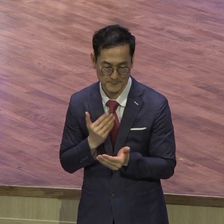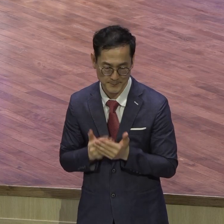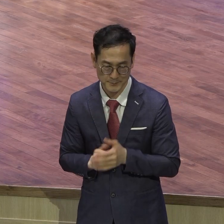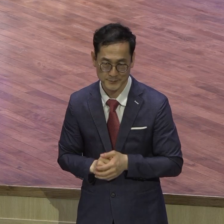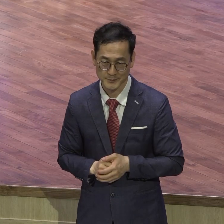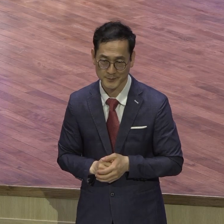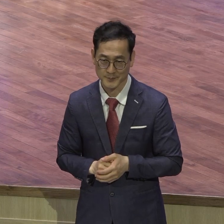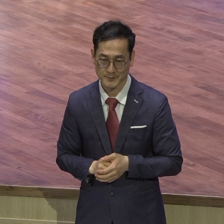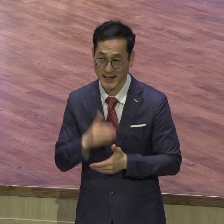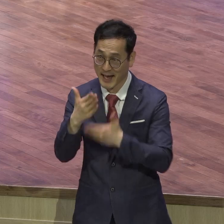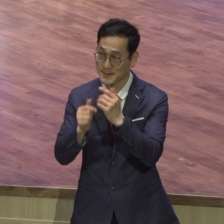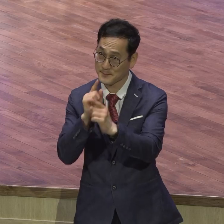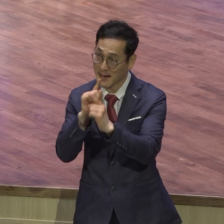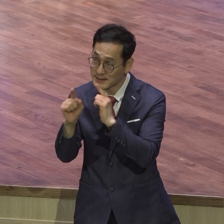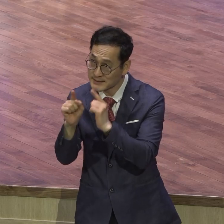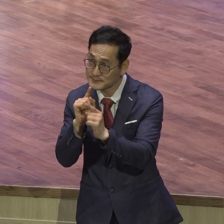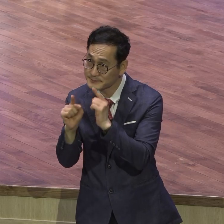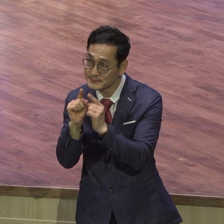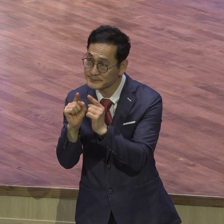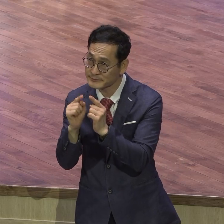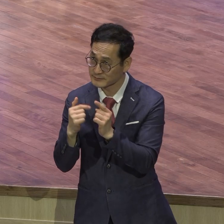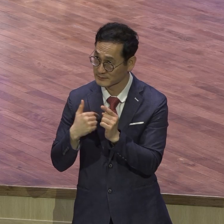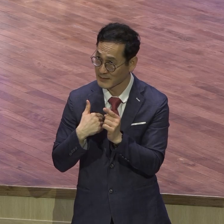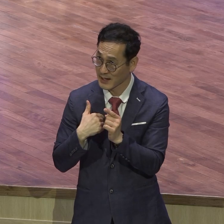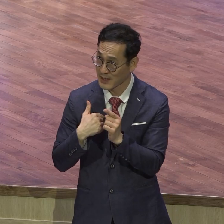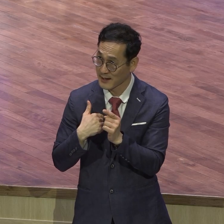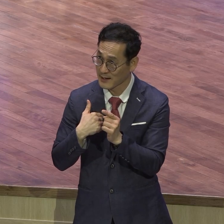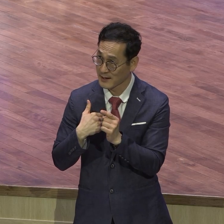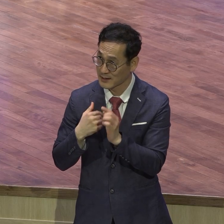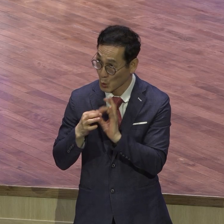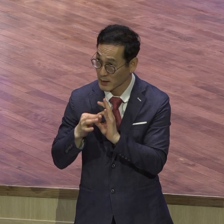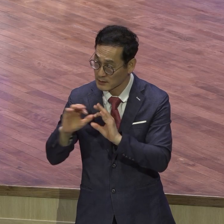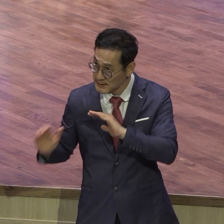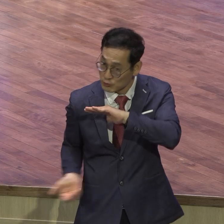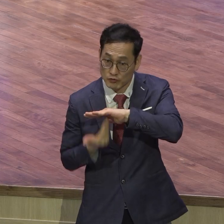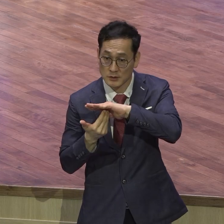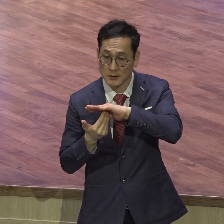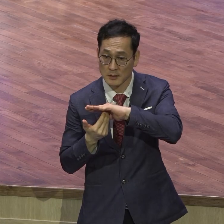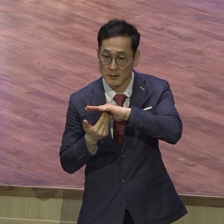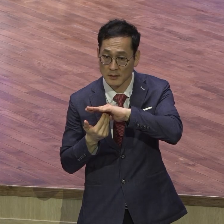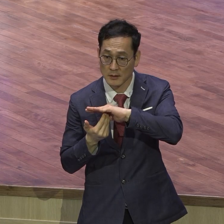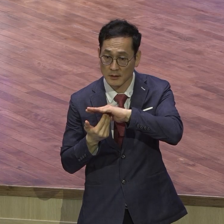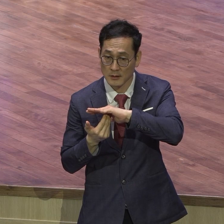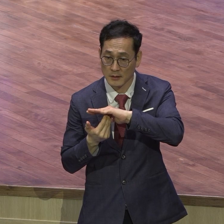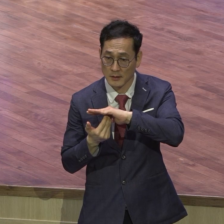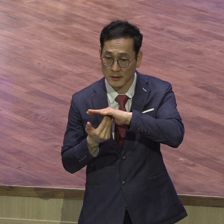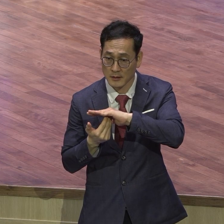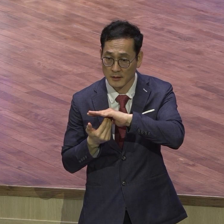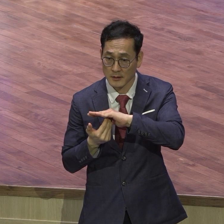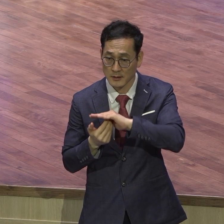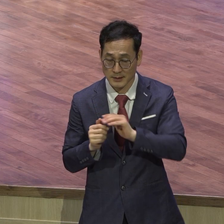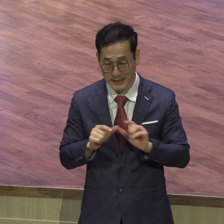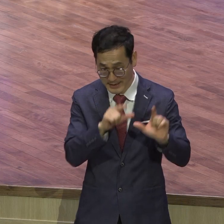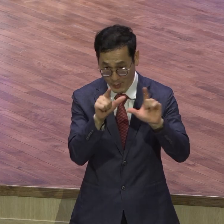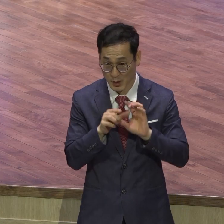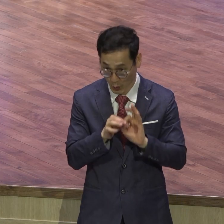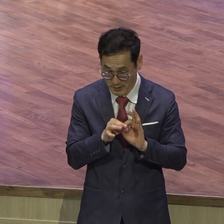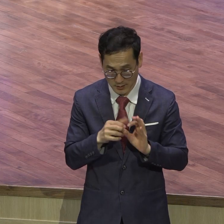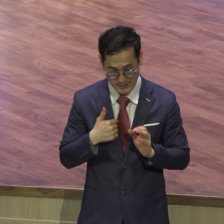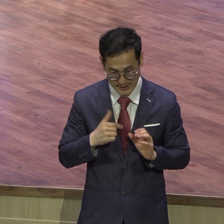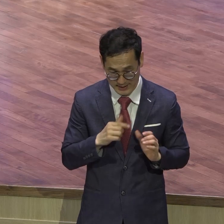하나님의 말씀이 나에게 성취된 것 여러분이 삶속을 통해서 나를 통해서